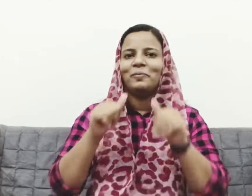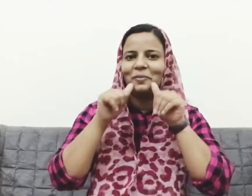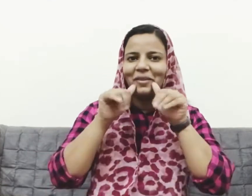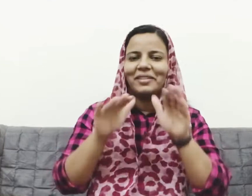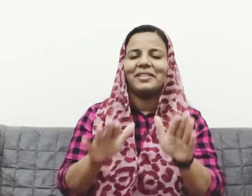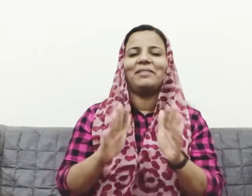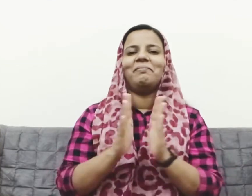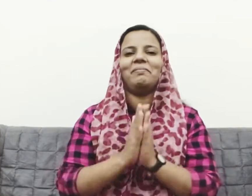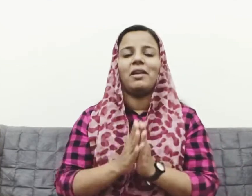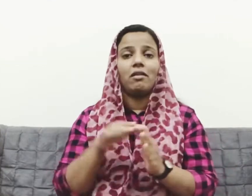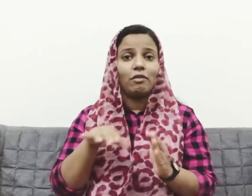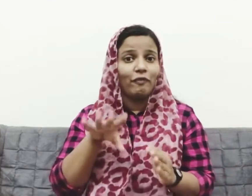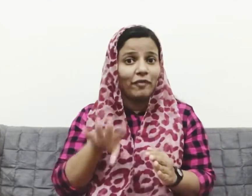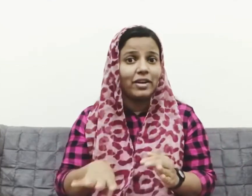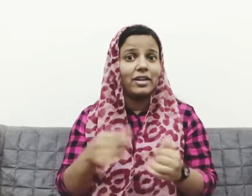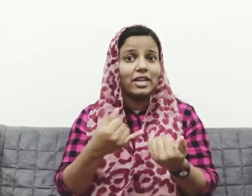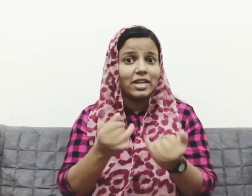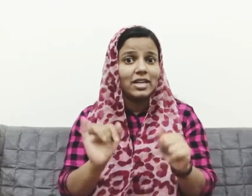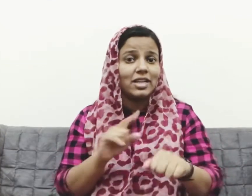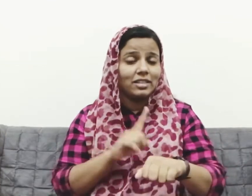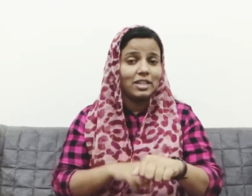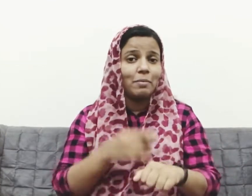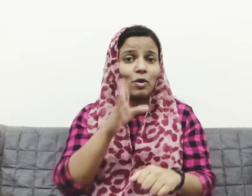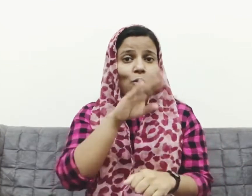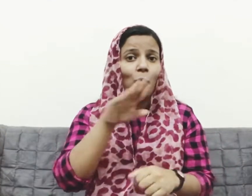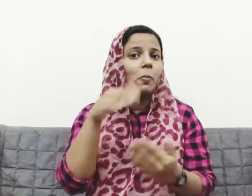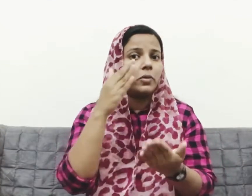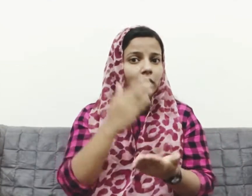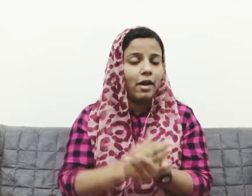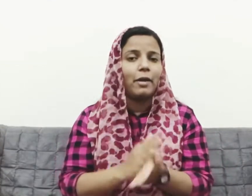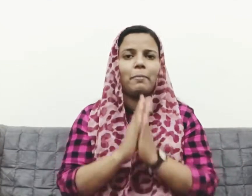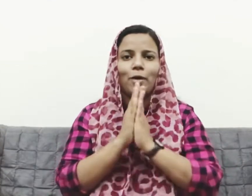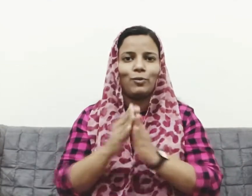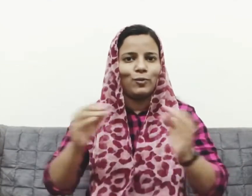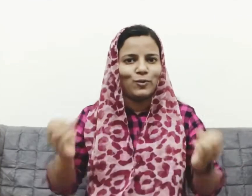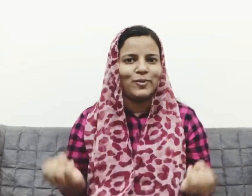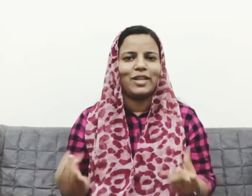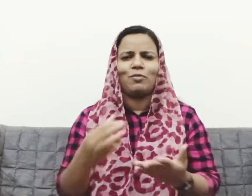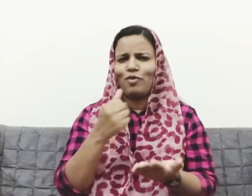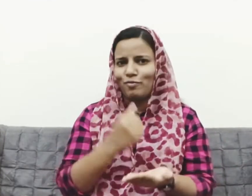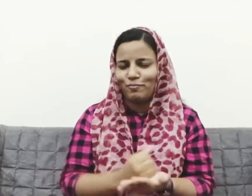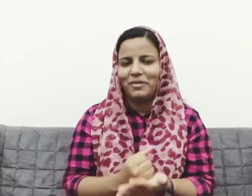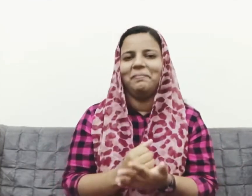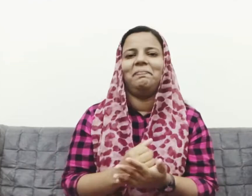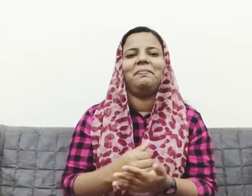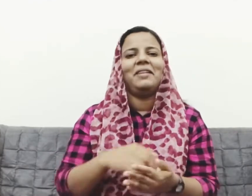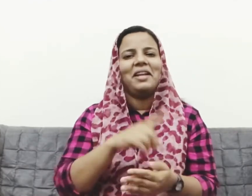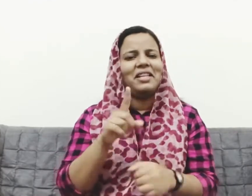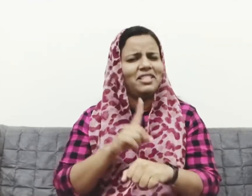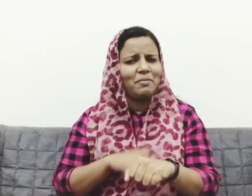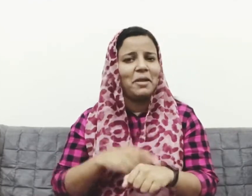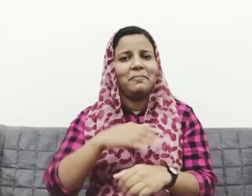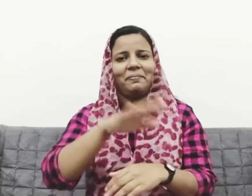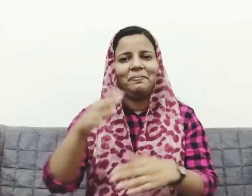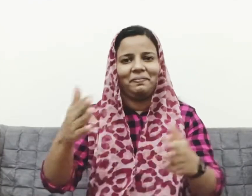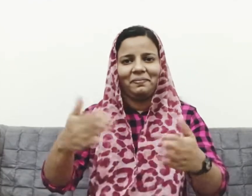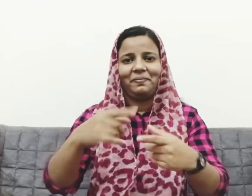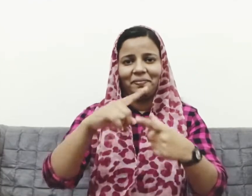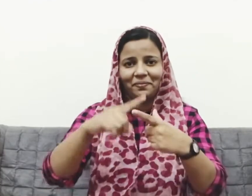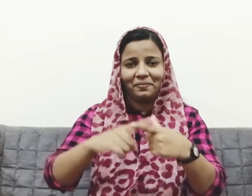ഇന്ന് നമുക്ക് ആമേൻ വൈകിട്ട് ഇന്ത്യൻ സമയം 9:30 മീറ്റിംഗ് ആരംഭിക്കുന്നത്. നിശ്ചയമായിട്ടും ആ മീറ്റിംഗിൽ തക്ക സമയത്ത് നിങ്ങൾ പങ്കെടുക്കുക.